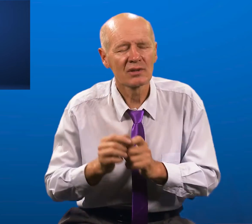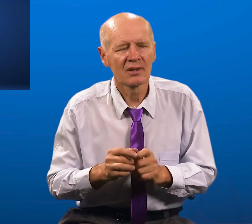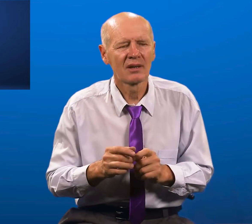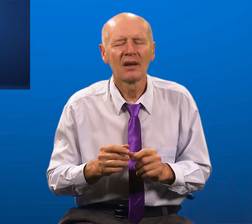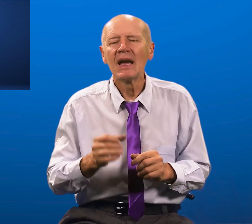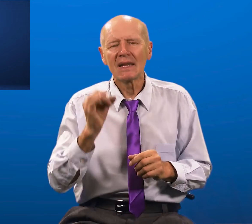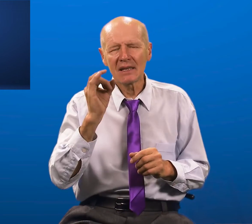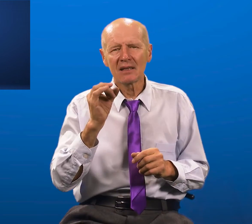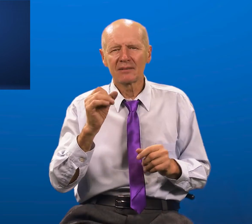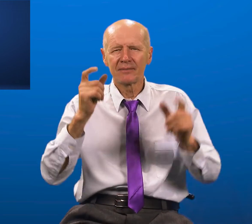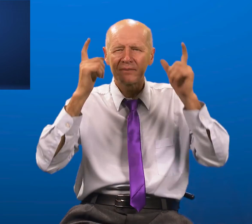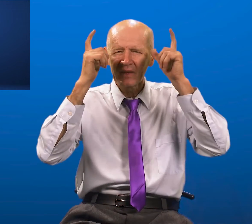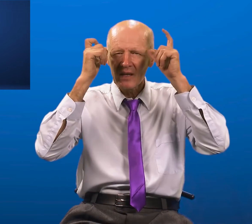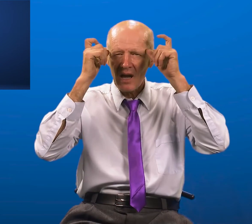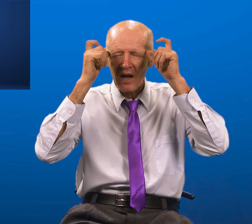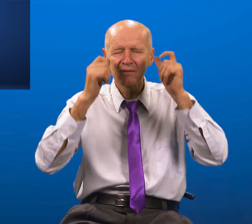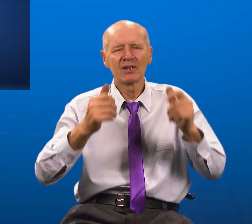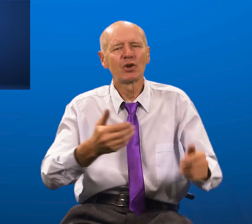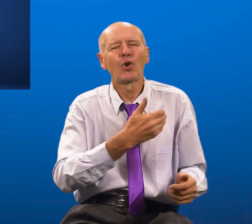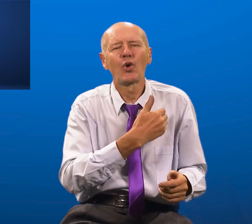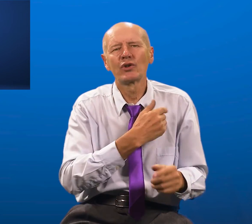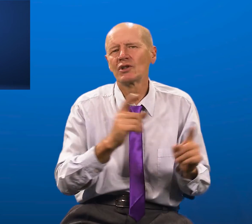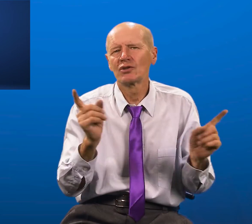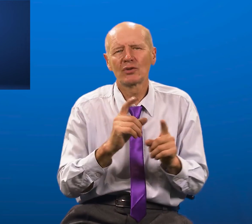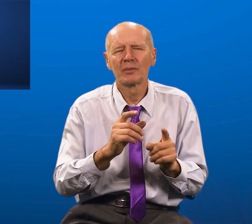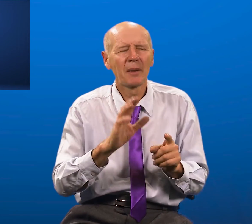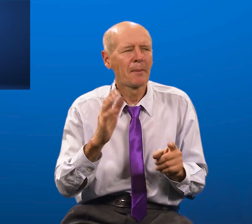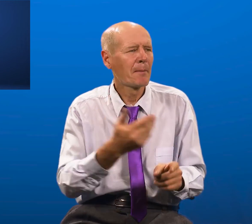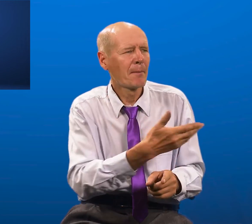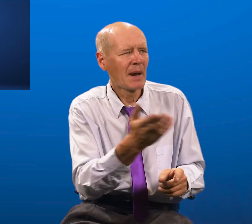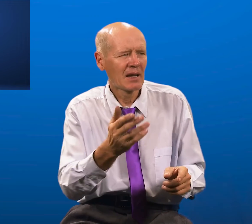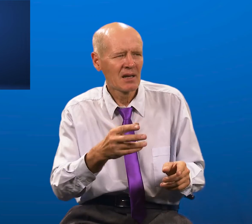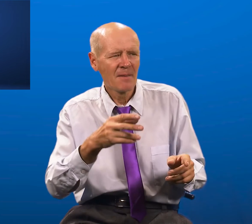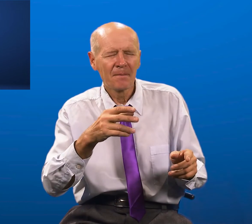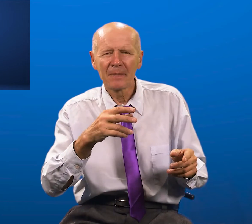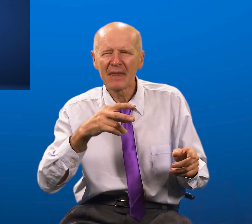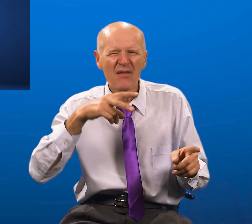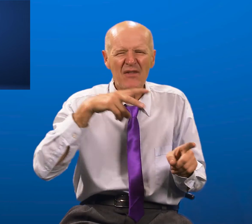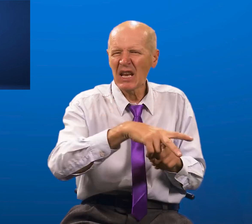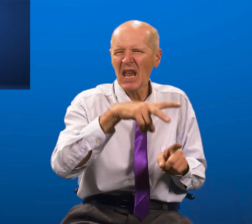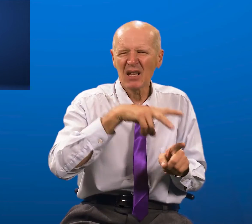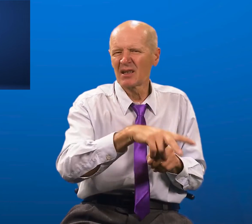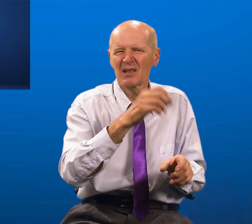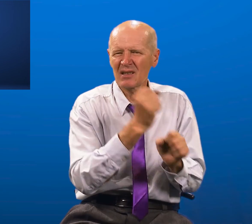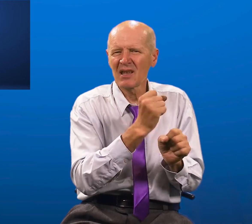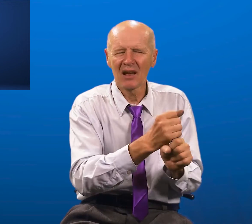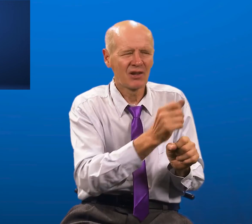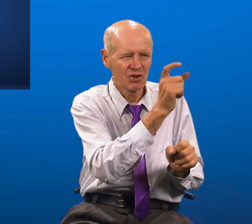дьявол пытается не просто, чтобы мы навредили кому-либо. Он хочет,